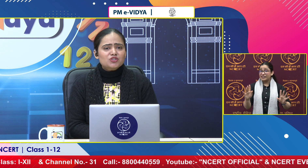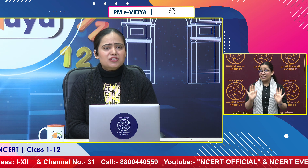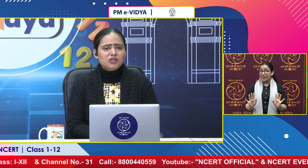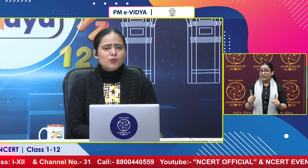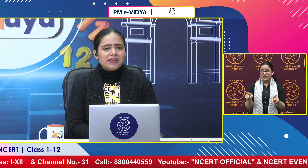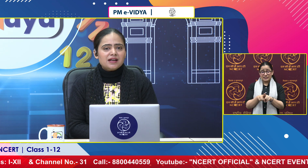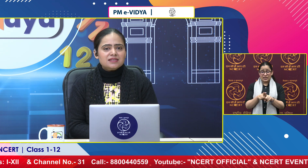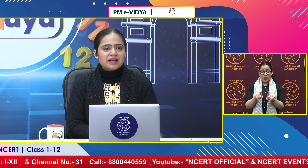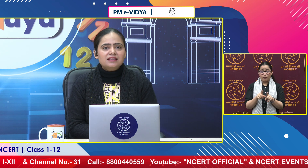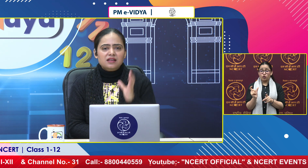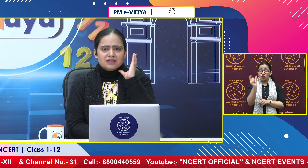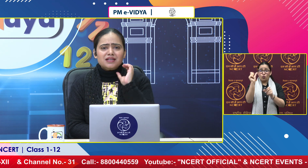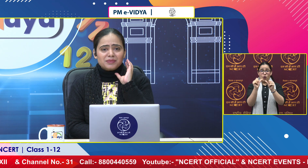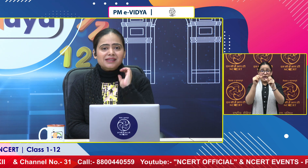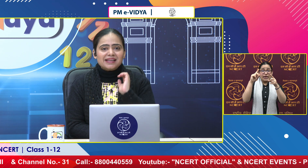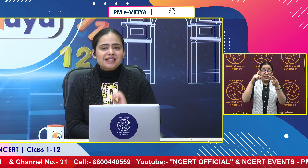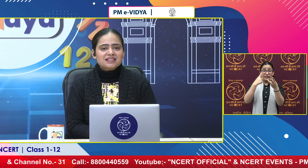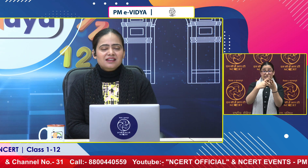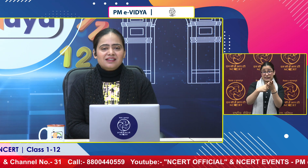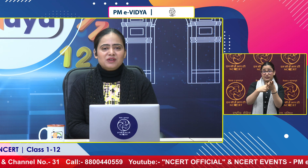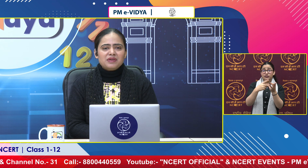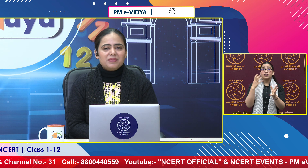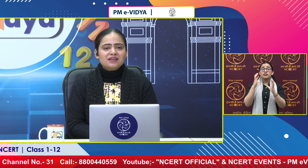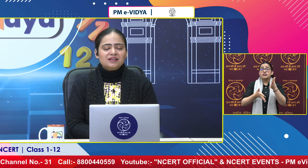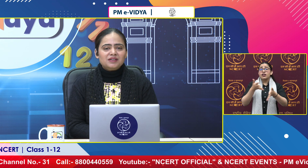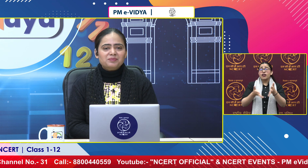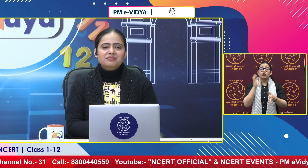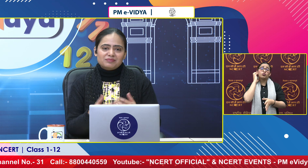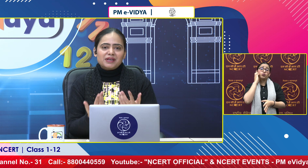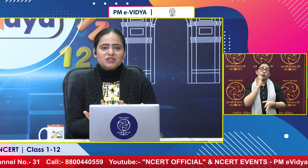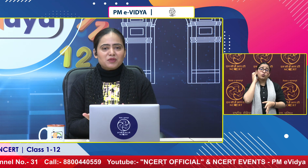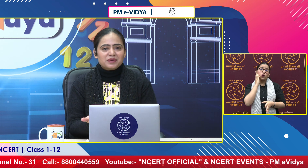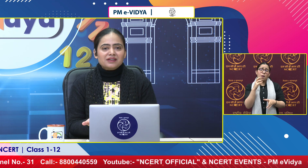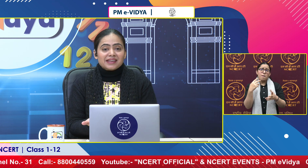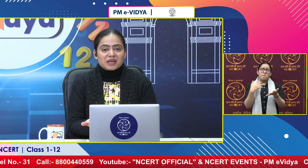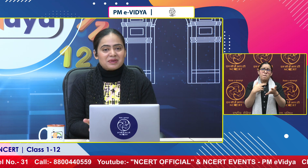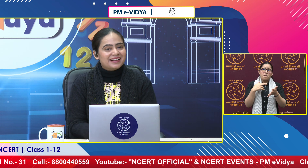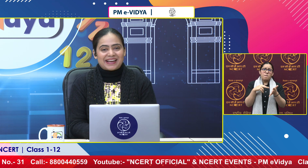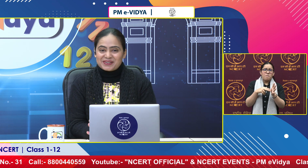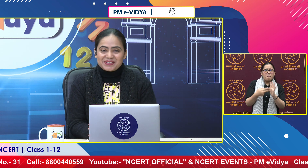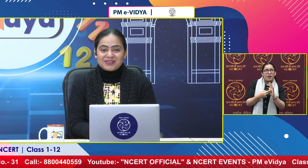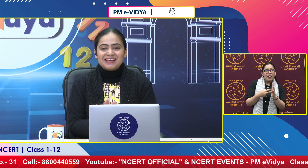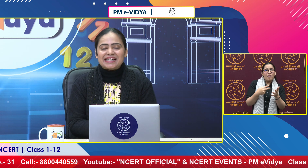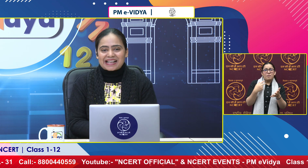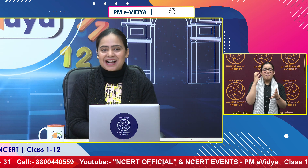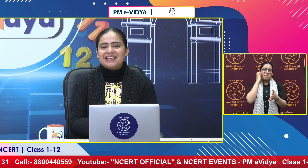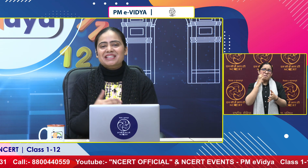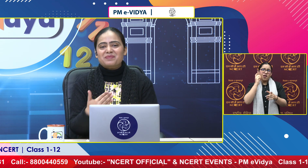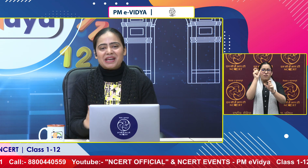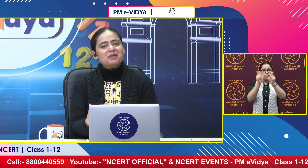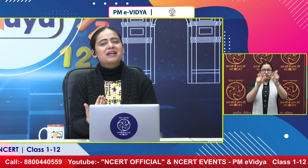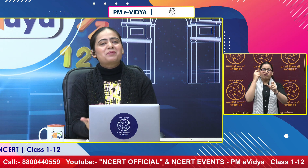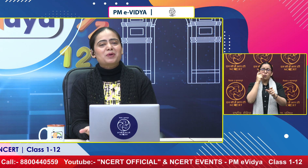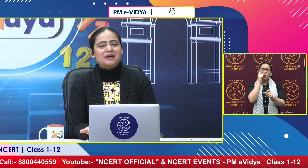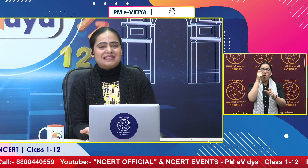आपने देखा जैसे यूएई का साइन समथिंग लाइक दिस, मे बी बिकॉज ऑफ द बियर्ड दे कीप, आई डोंट नो। लेकिन हाँ,